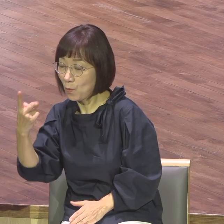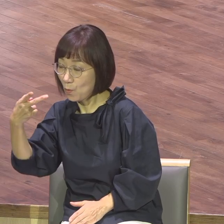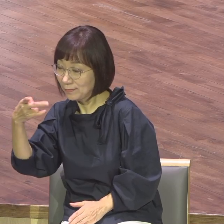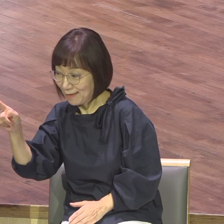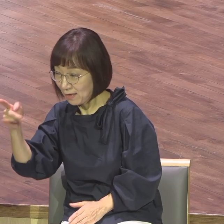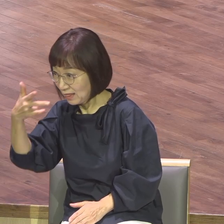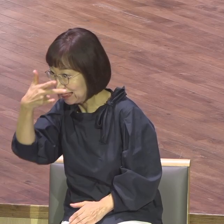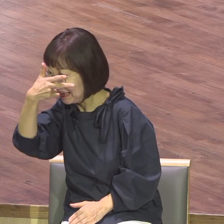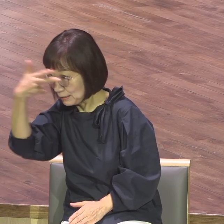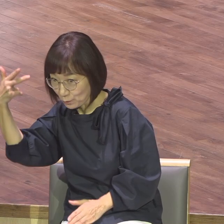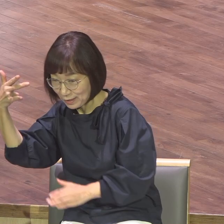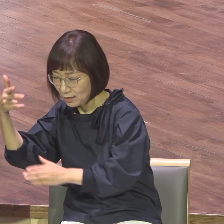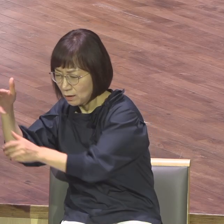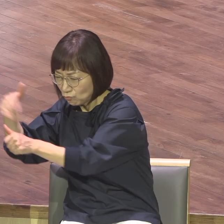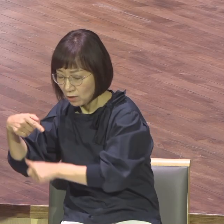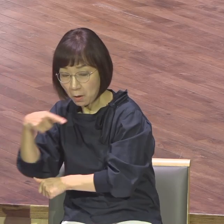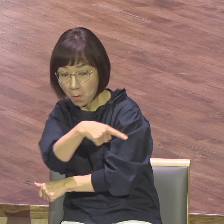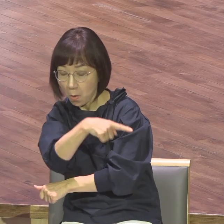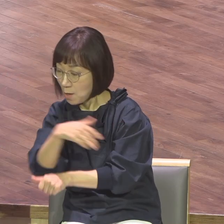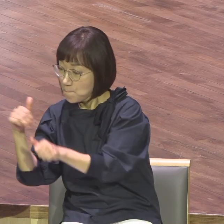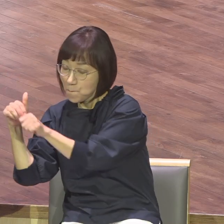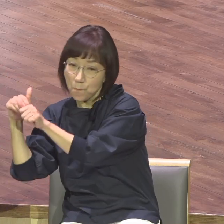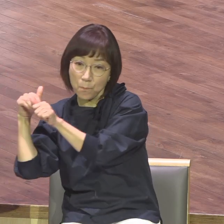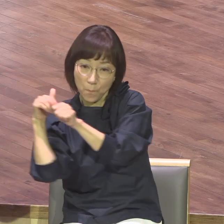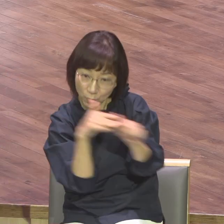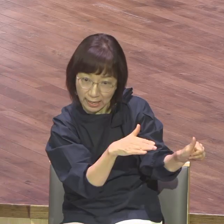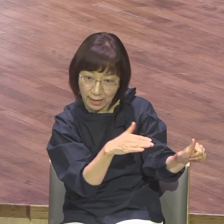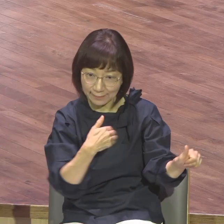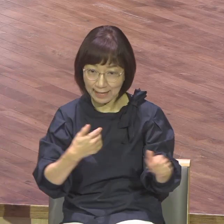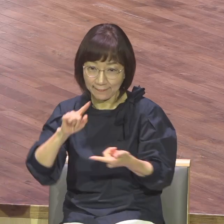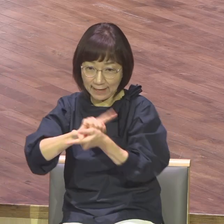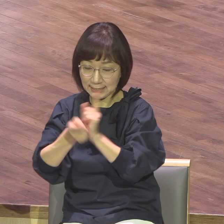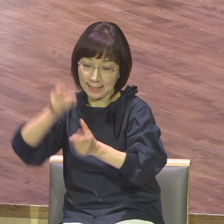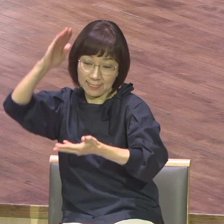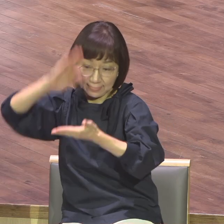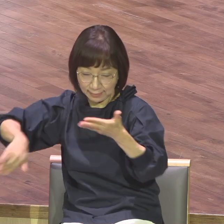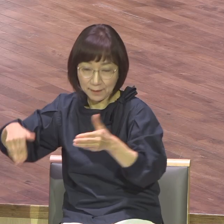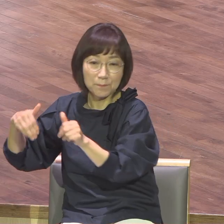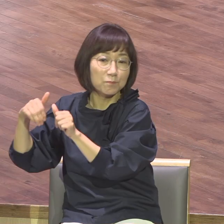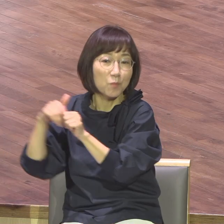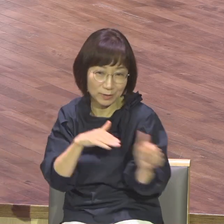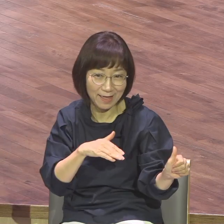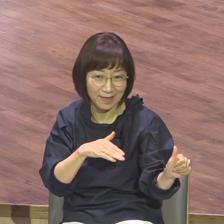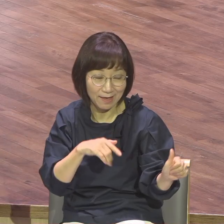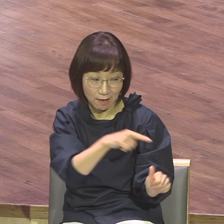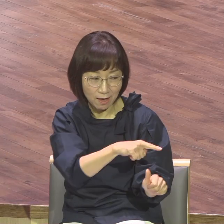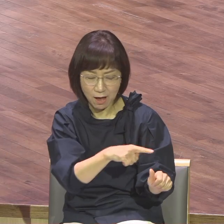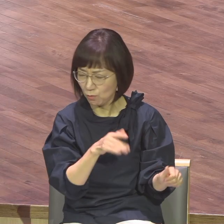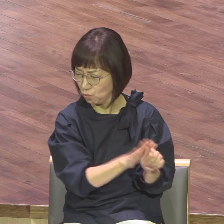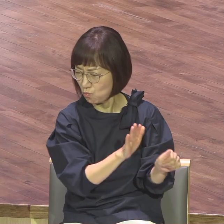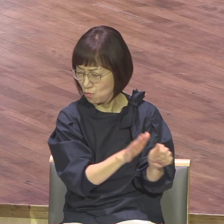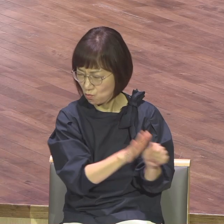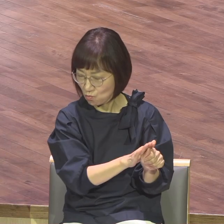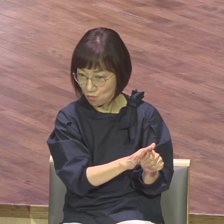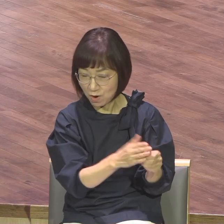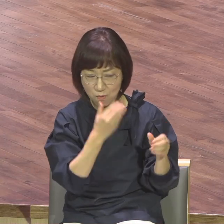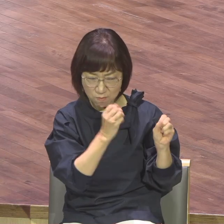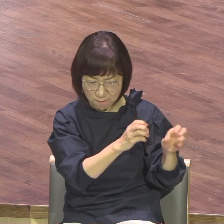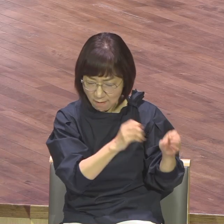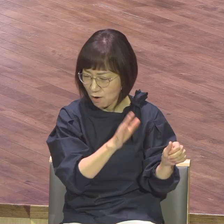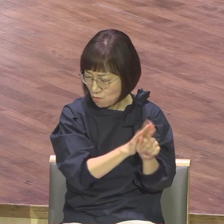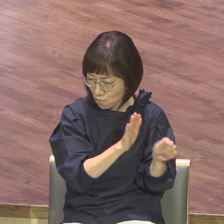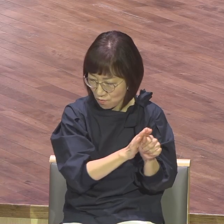디모데에게 이 에베소에 지금 사역하도록 파송했잖아요. 네가 이 에베소 지역에 좀 사역해라. 그